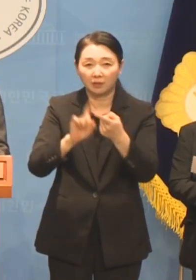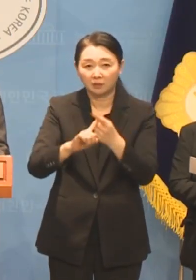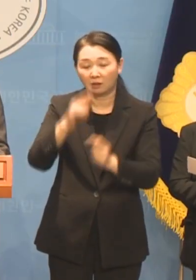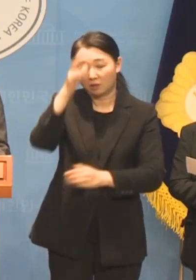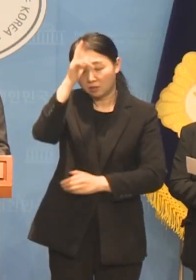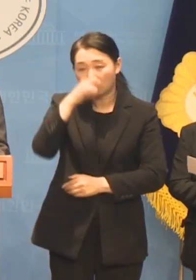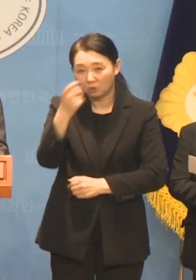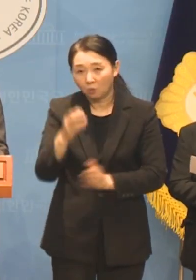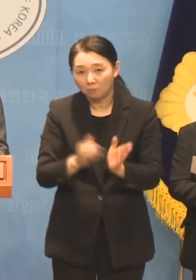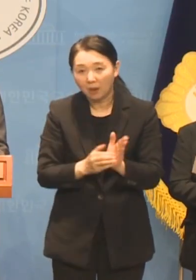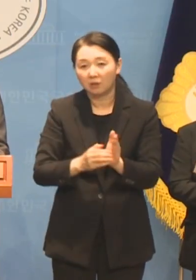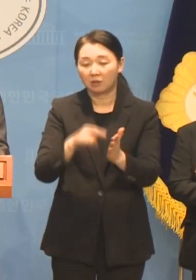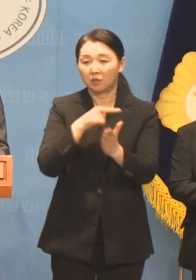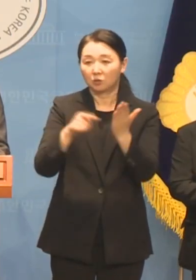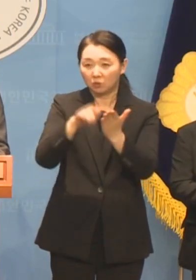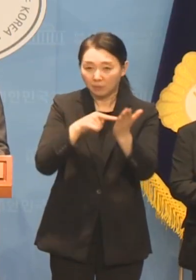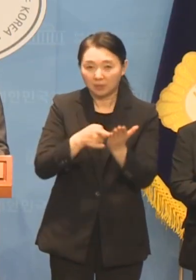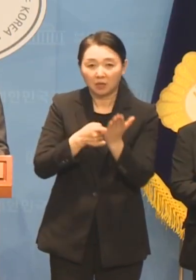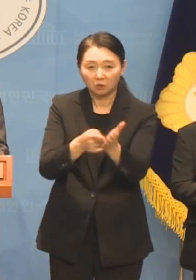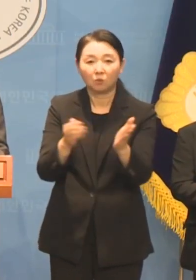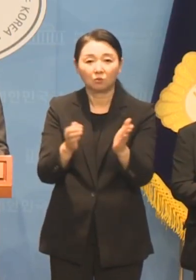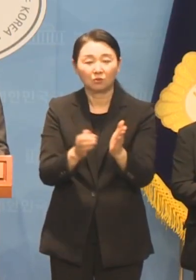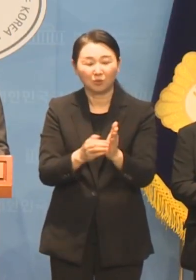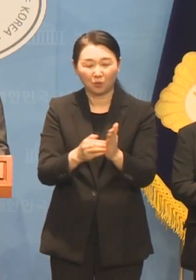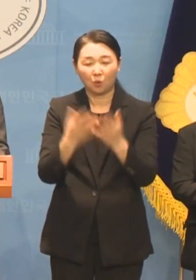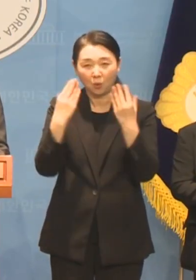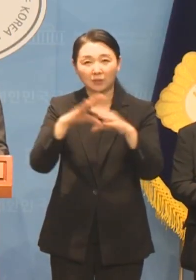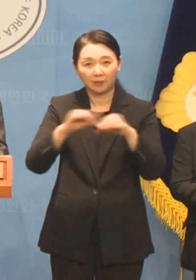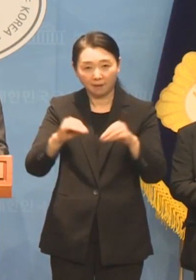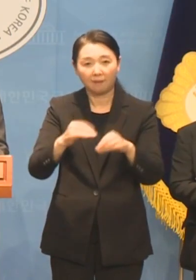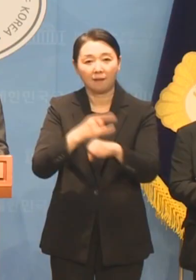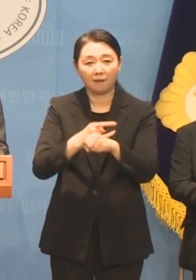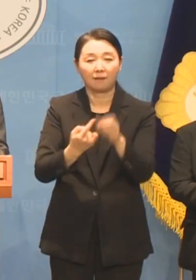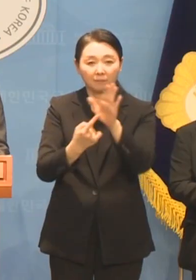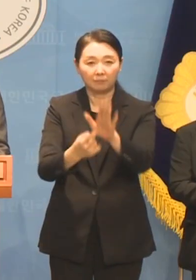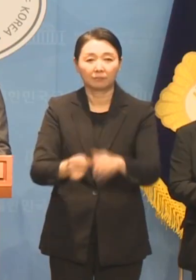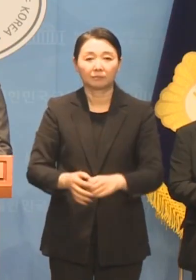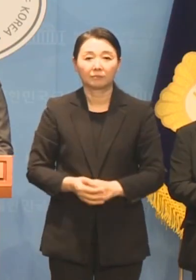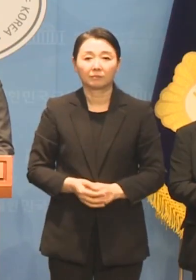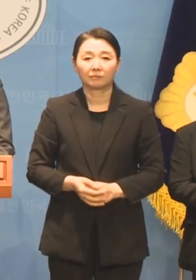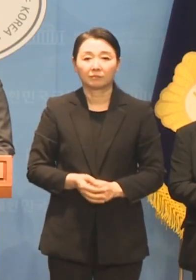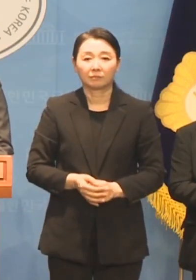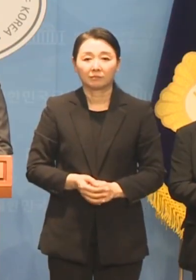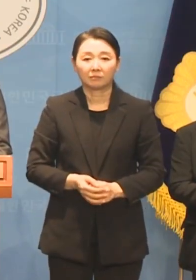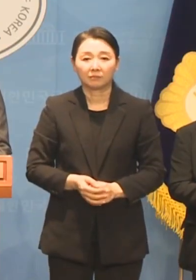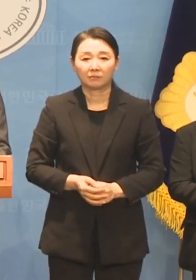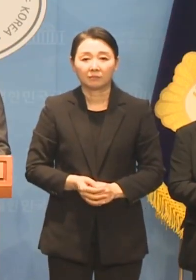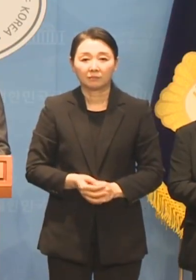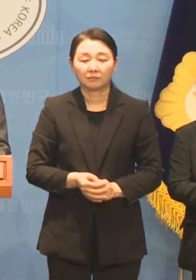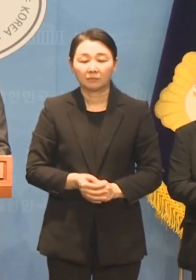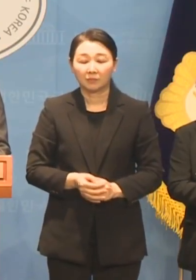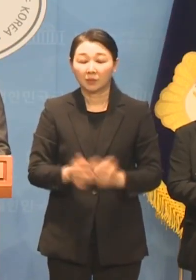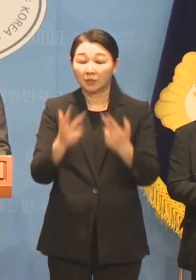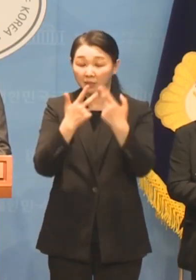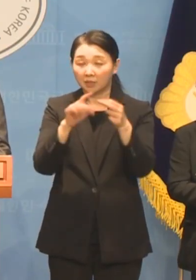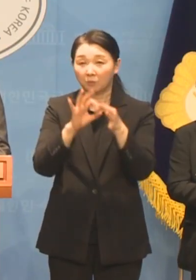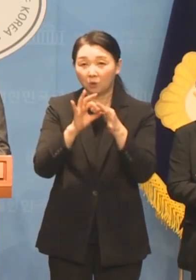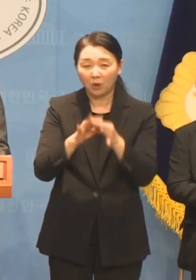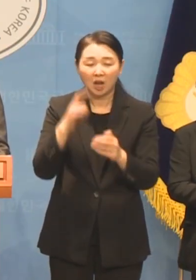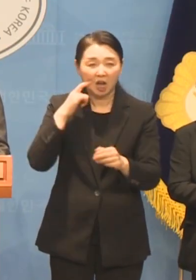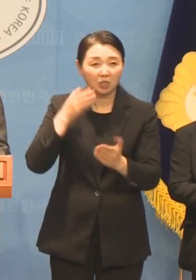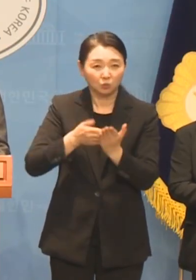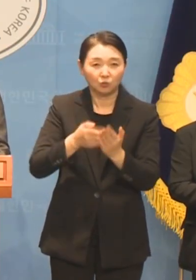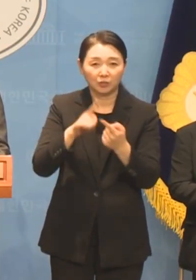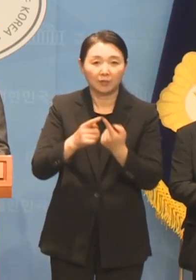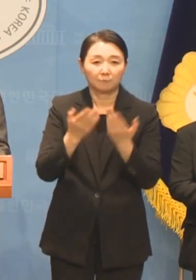경찰 고발, 손해배상 청구 등 엄중히 대응할 것임을 밝힙니다. 다음 스레드의 이재명 후보 발언 관련 가짜 뉴스에